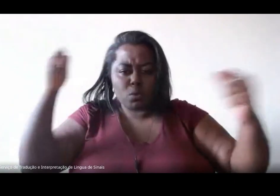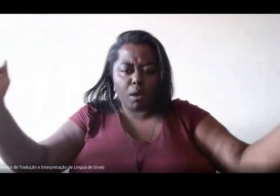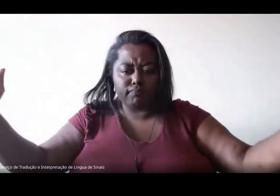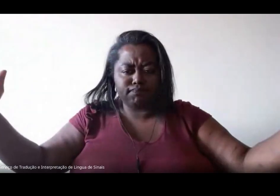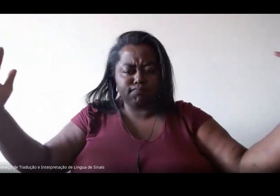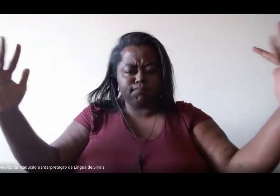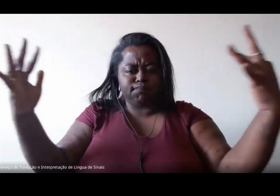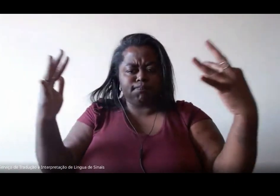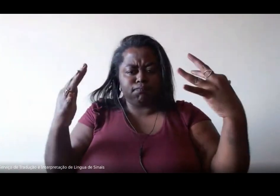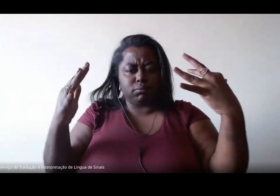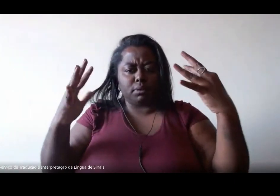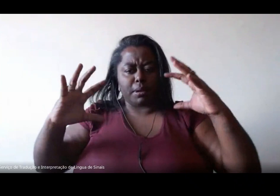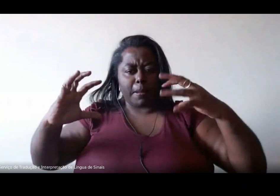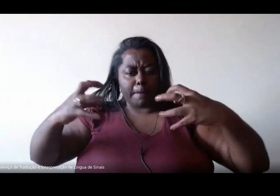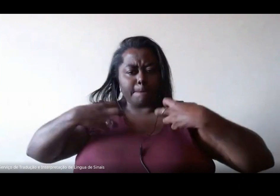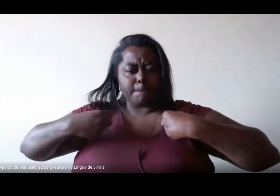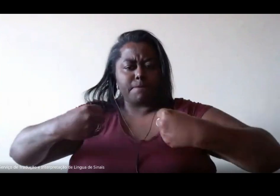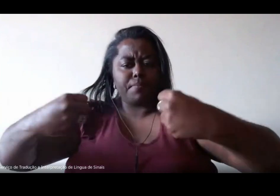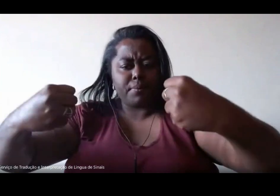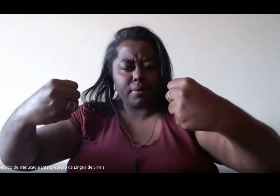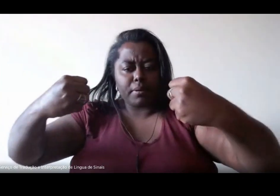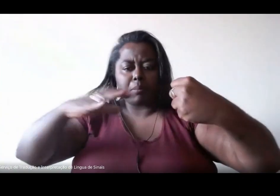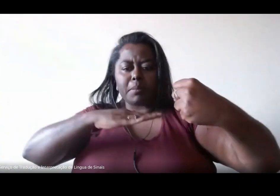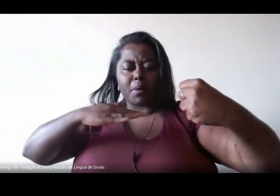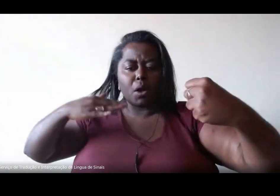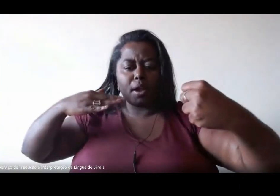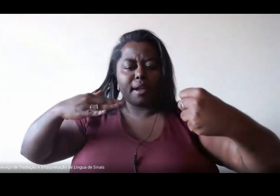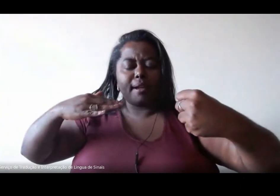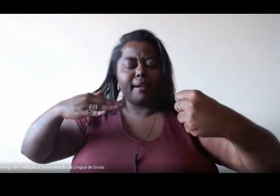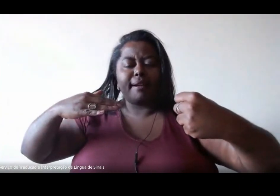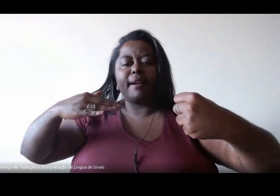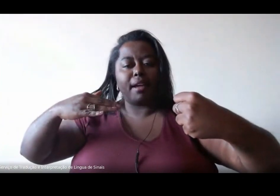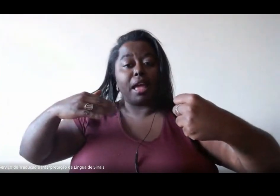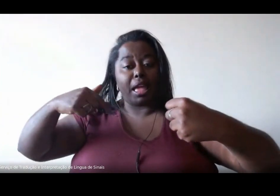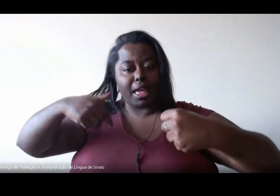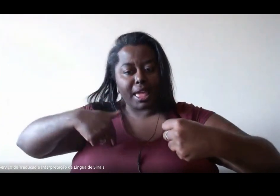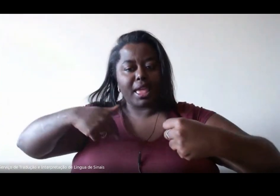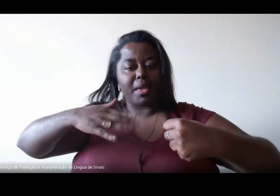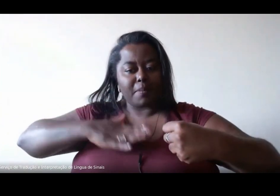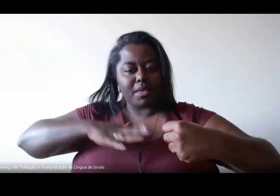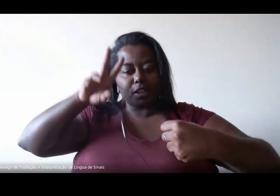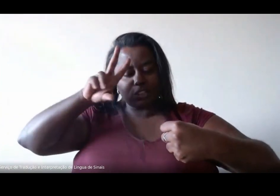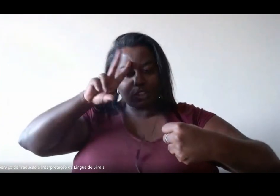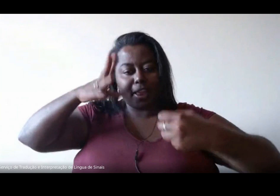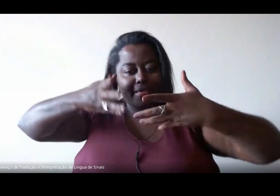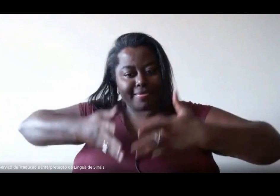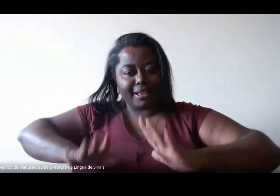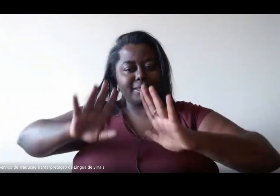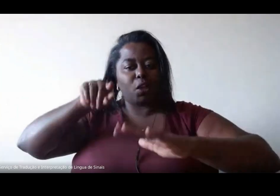buscar para me levar para a morte. Eu sempre arrepio quando eu leio isso. Minha história nasceu naquela noite. Fim de